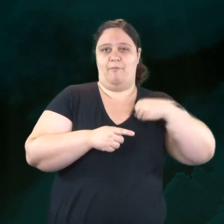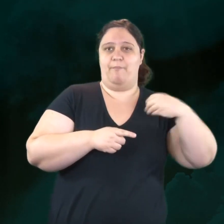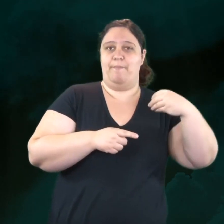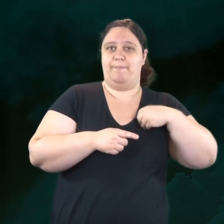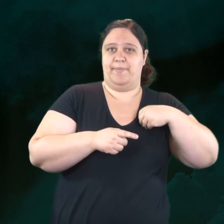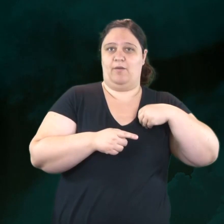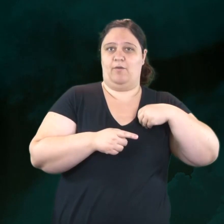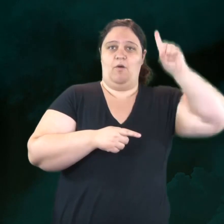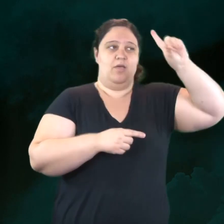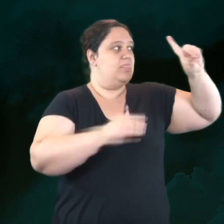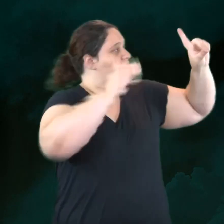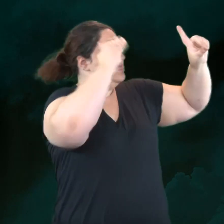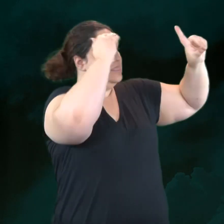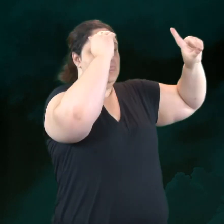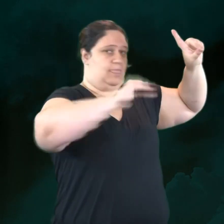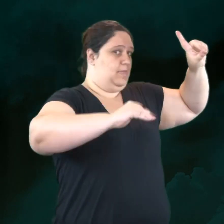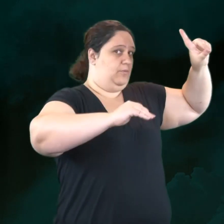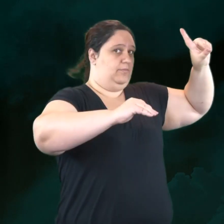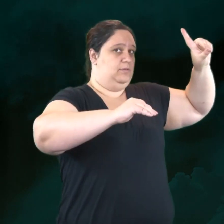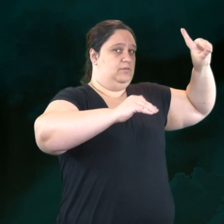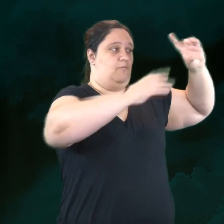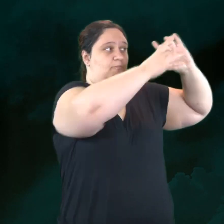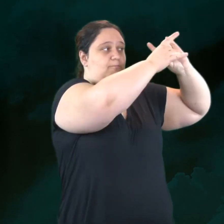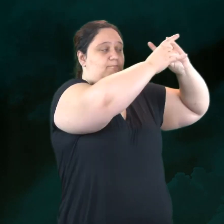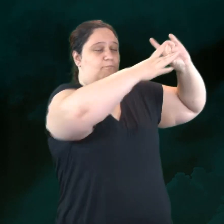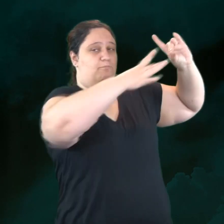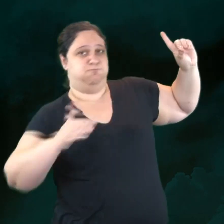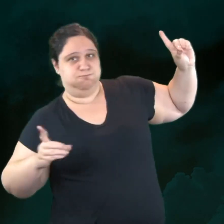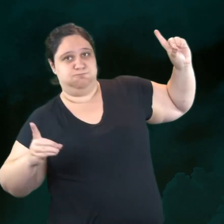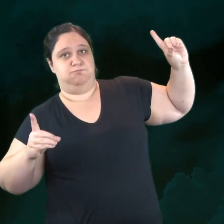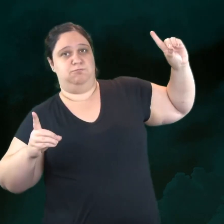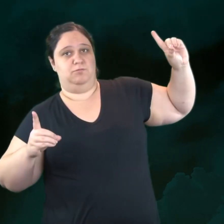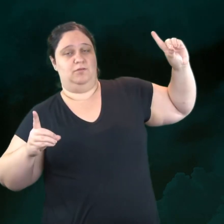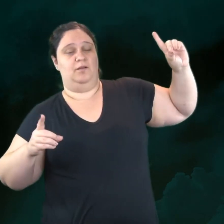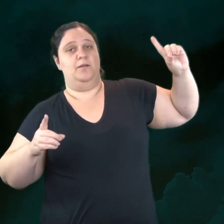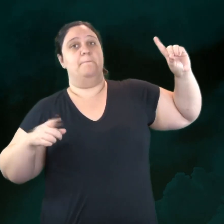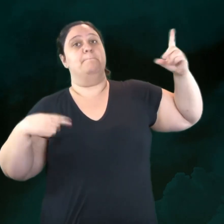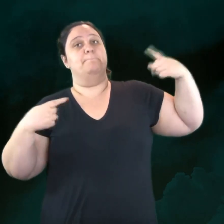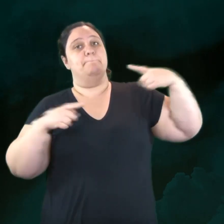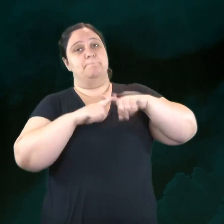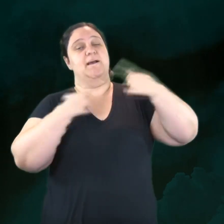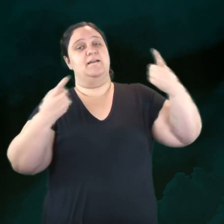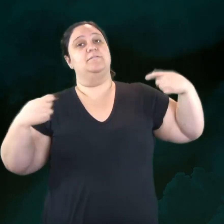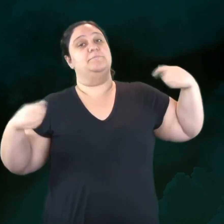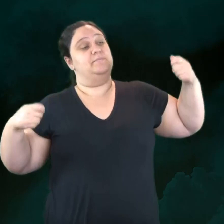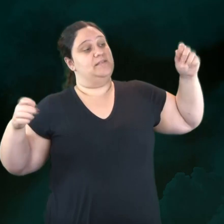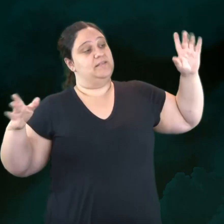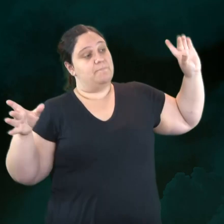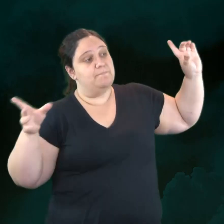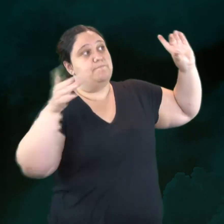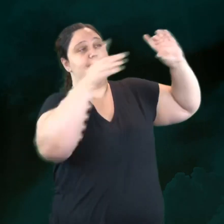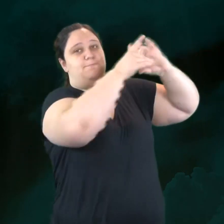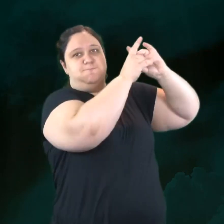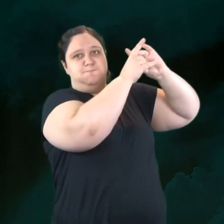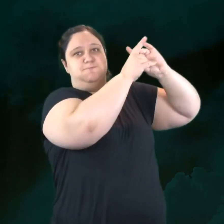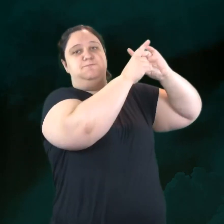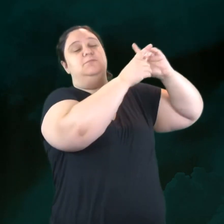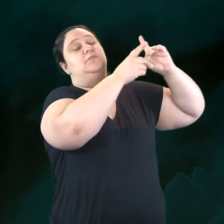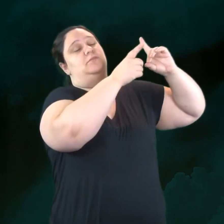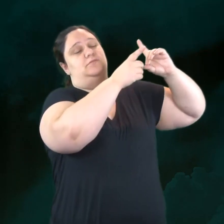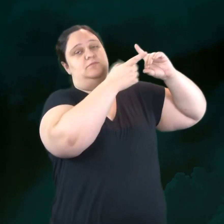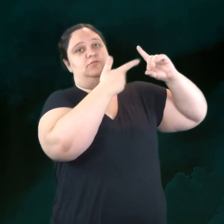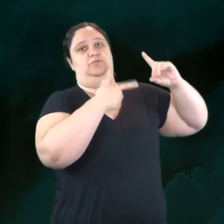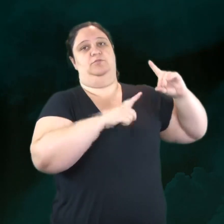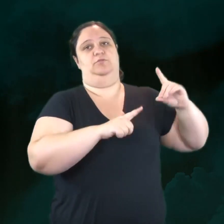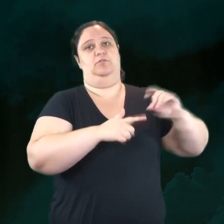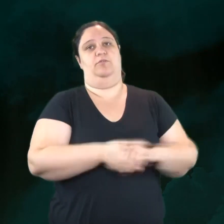desobedeceu contra a palavra de Deus. Todavia, Deus precisa reconectar o homem com Deus.